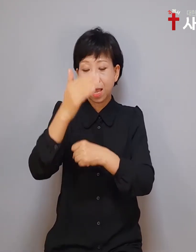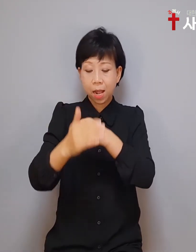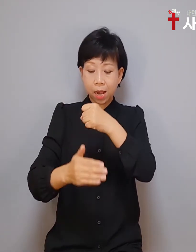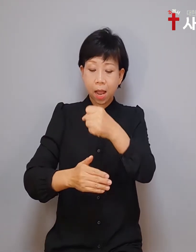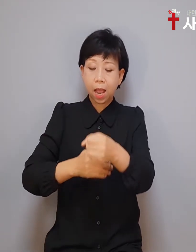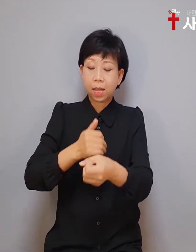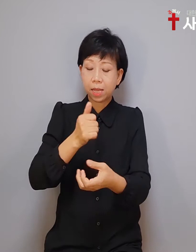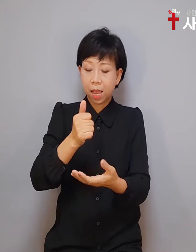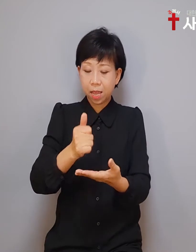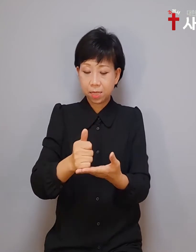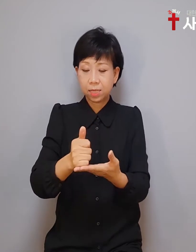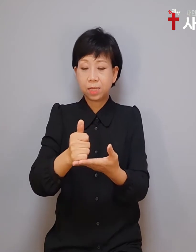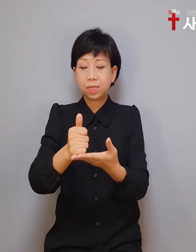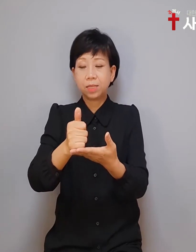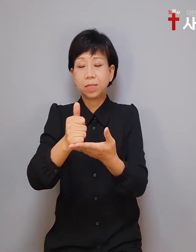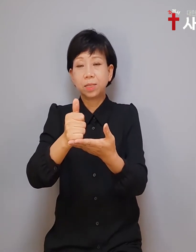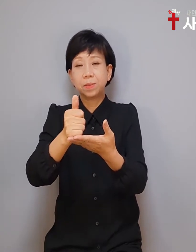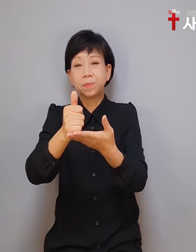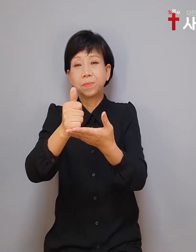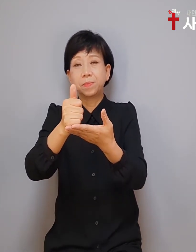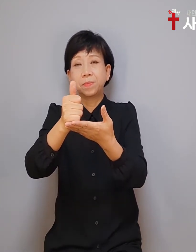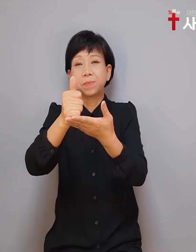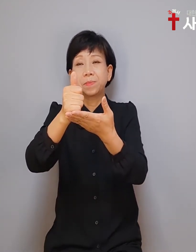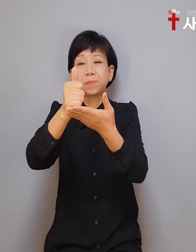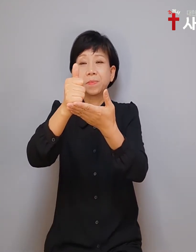에베네셀 장래에도 인도하시리.